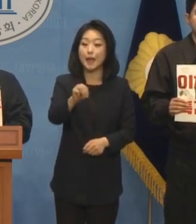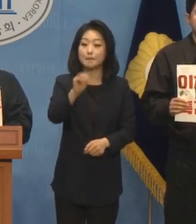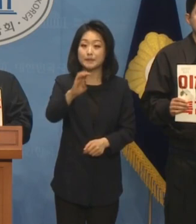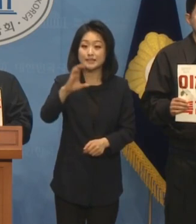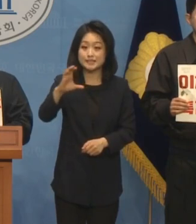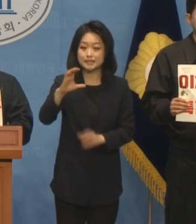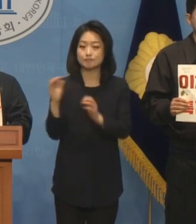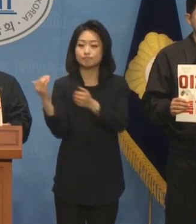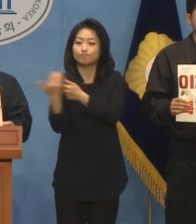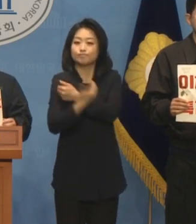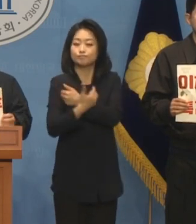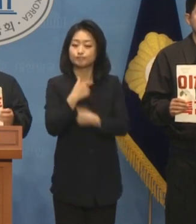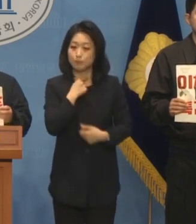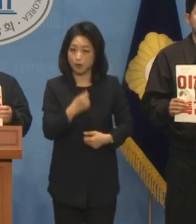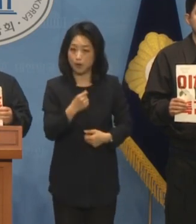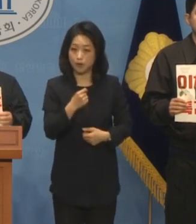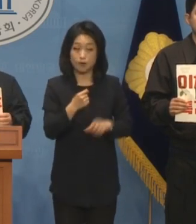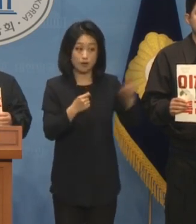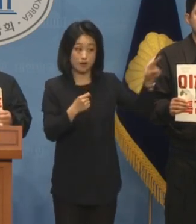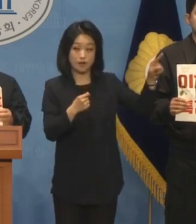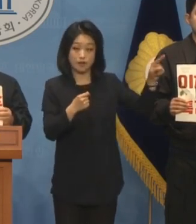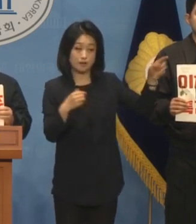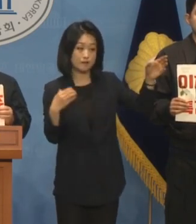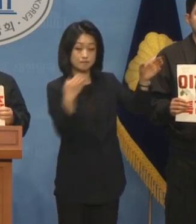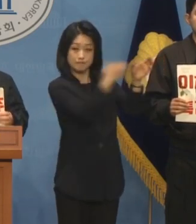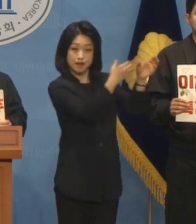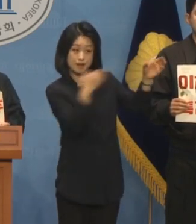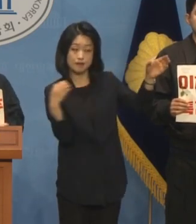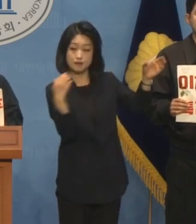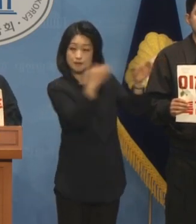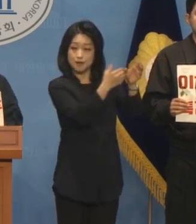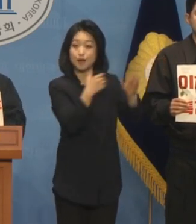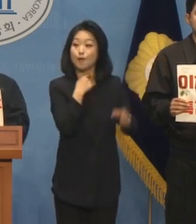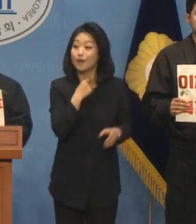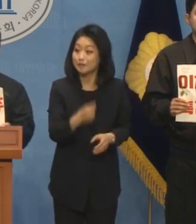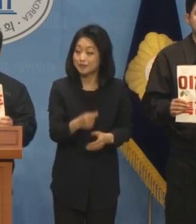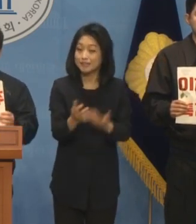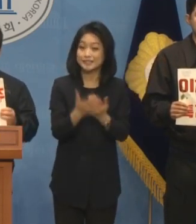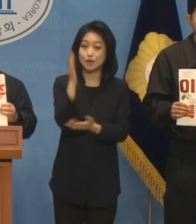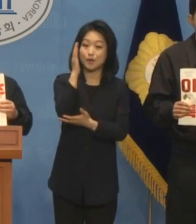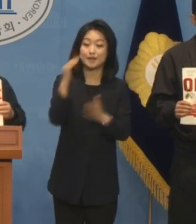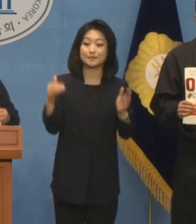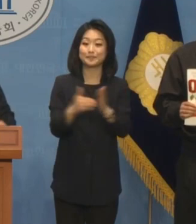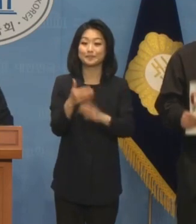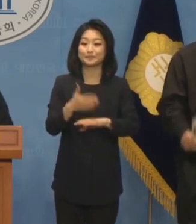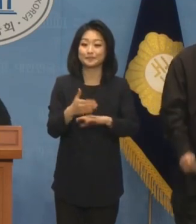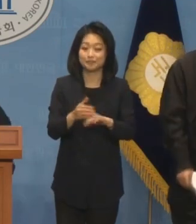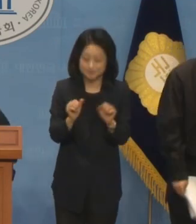엄청난 탄압에 강력하게 계속 저항이 나 있습니다 오늘 기자는 저희도 여기서 마치겠습니다 감사합니다